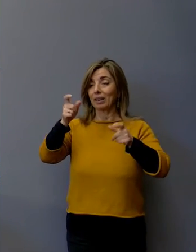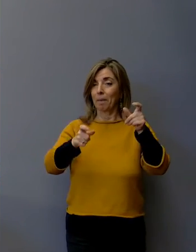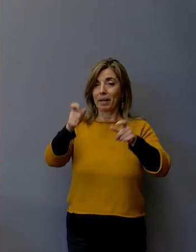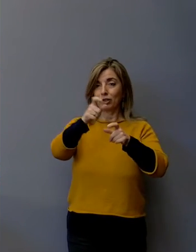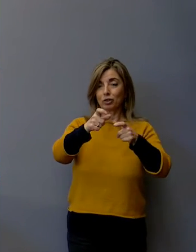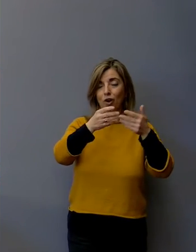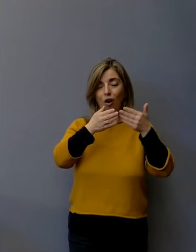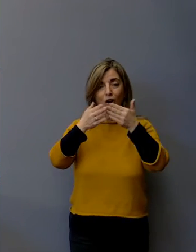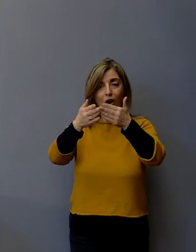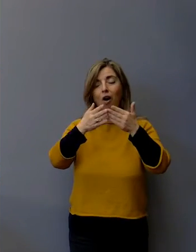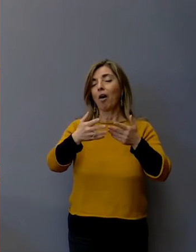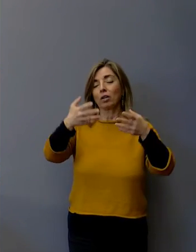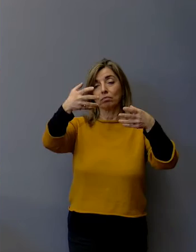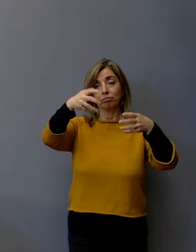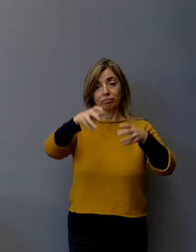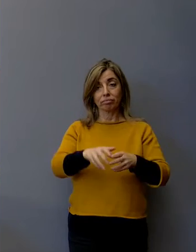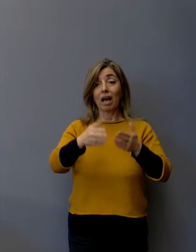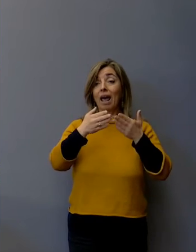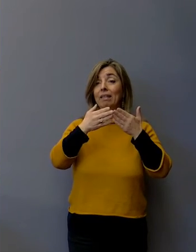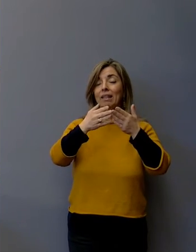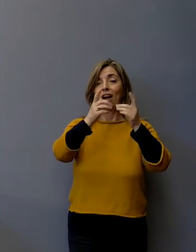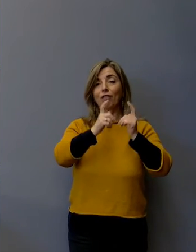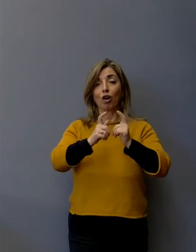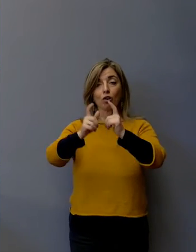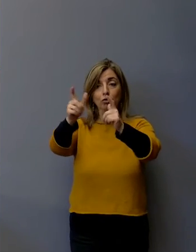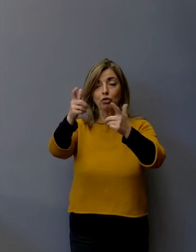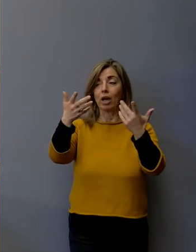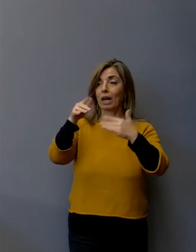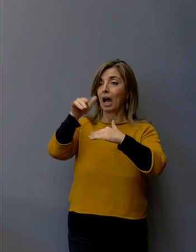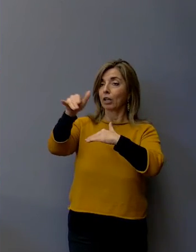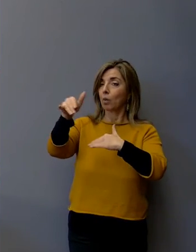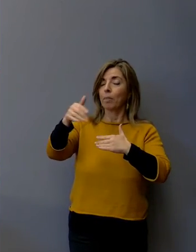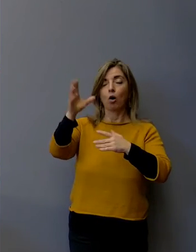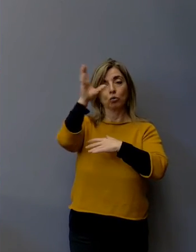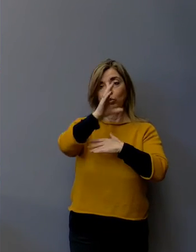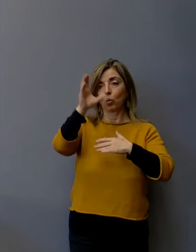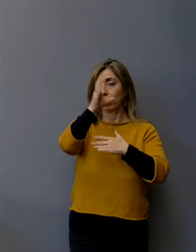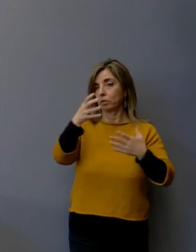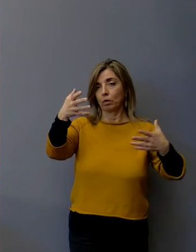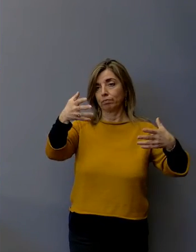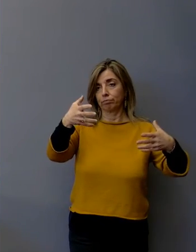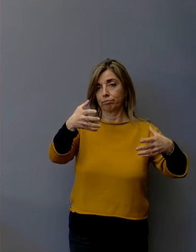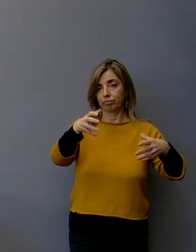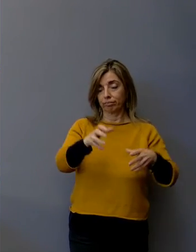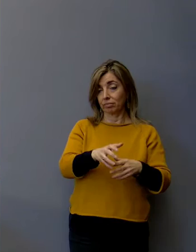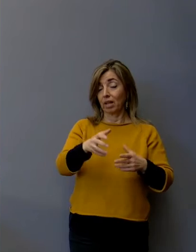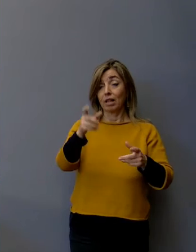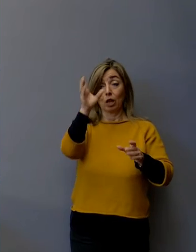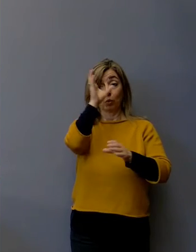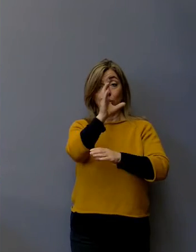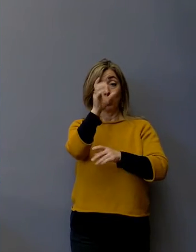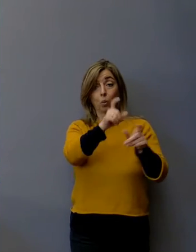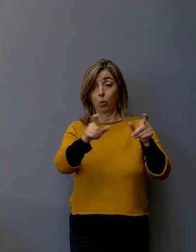le navi da crociera aeroporto non c'è dubbio il turismo le presenze turistiche nella nostra città hanno